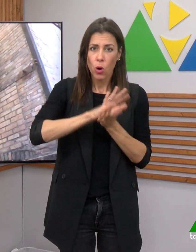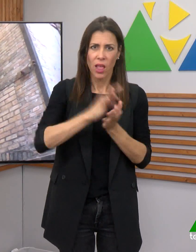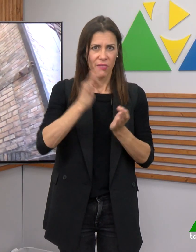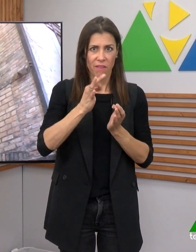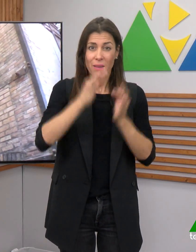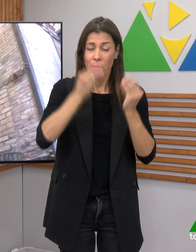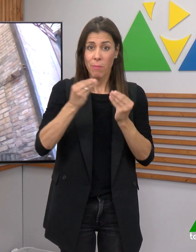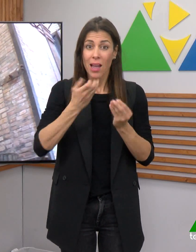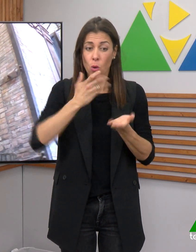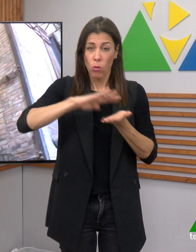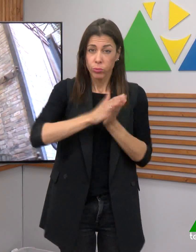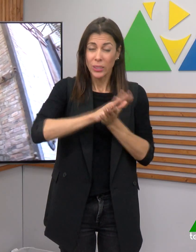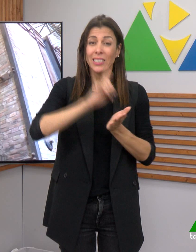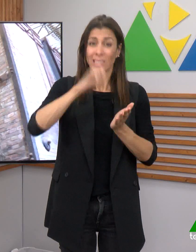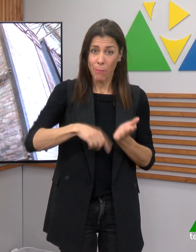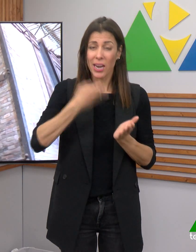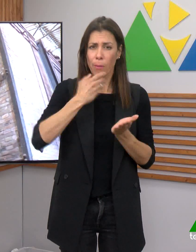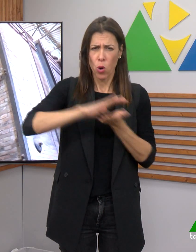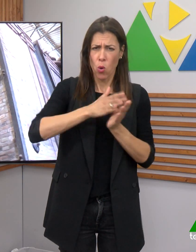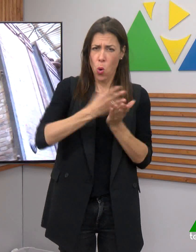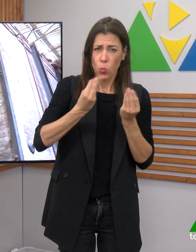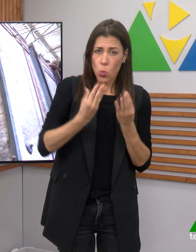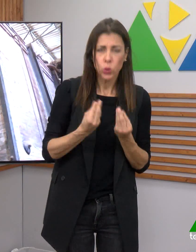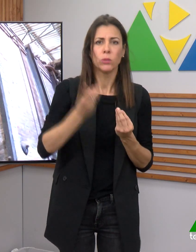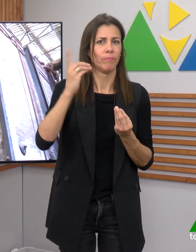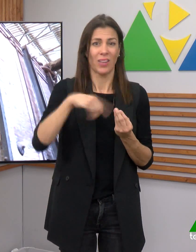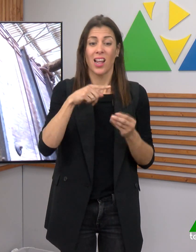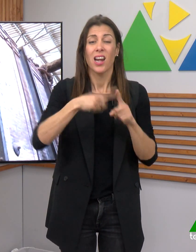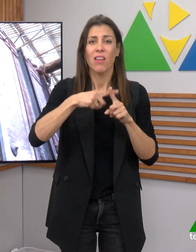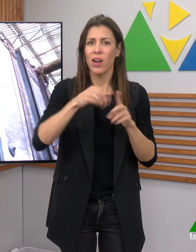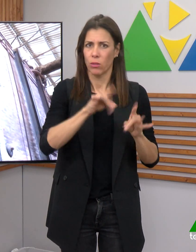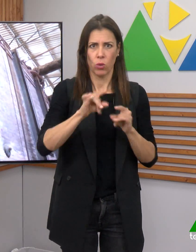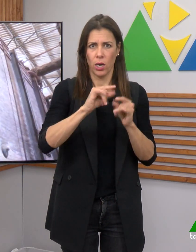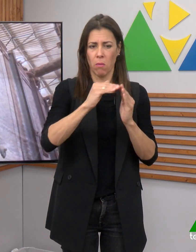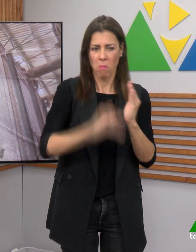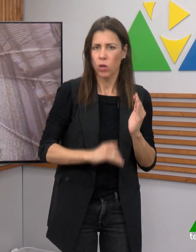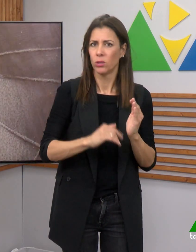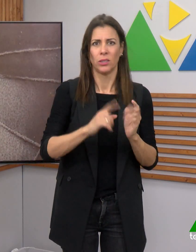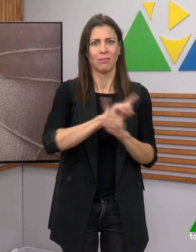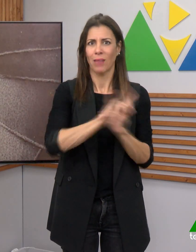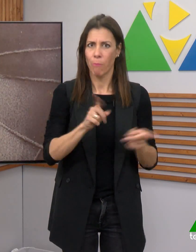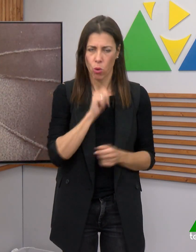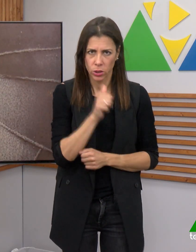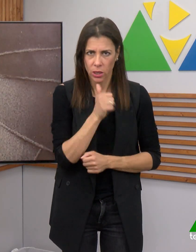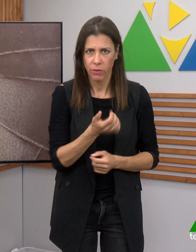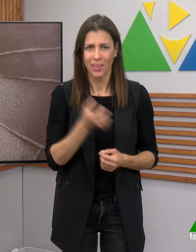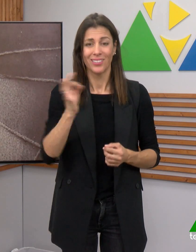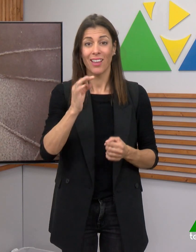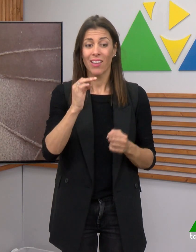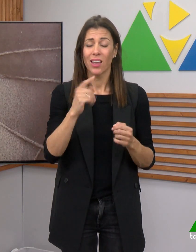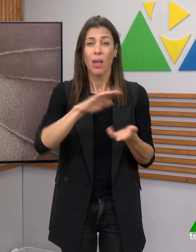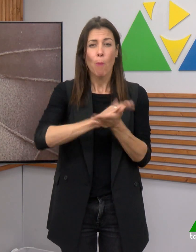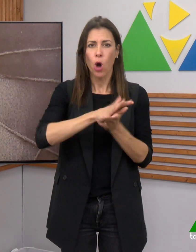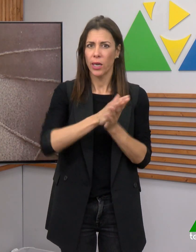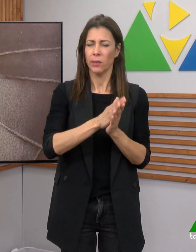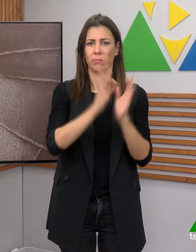de tiempo de molienda, el nivel de sacarosa que lleva la caña disminuye, con lo cual hay que molerlas adecuadamente, ¿no?